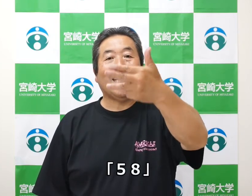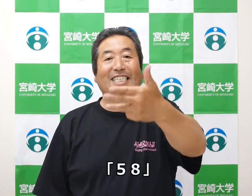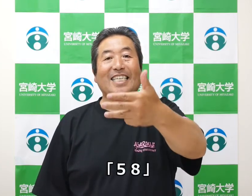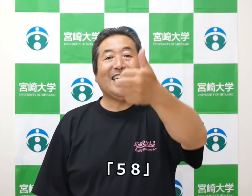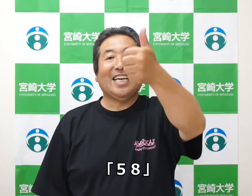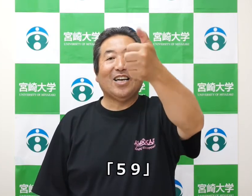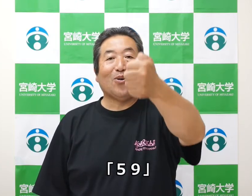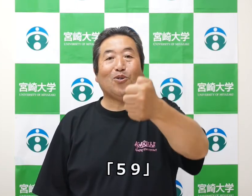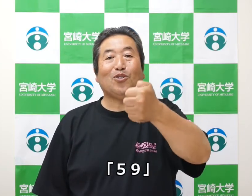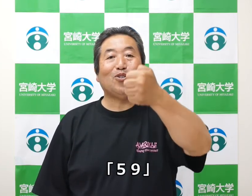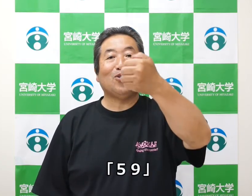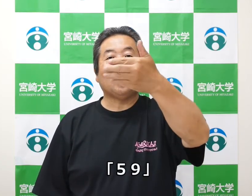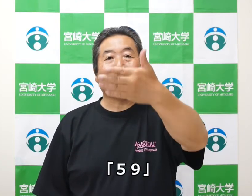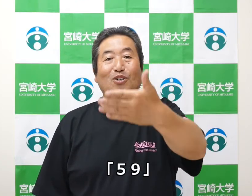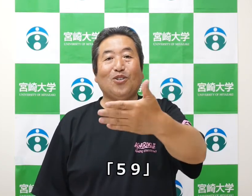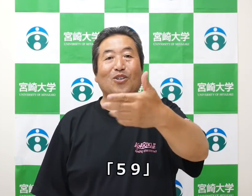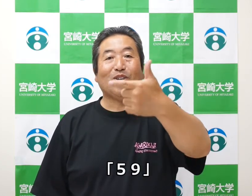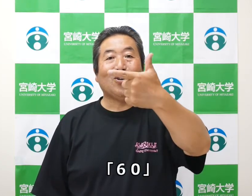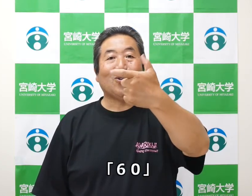58、59、60。